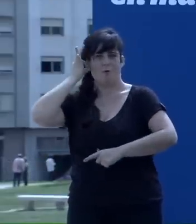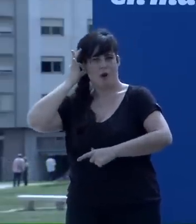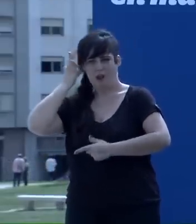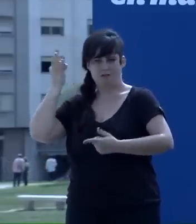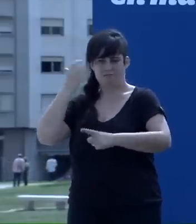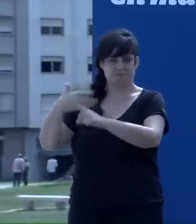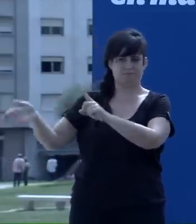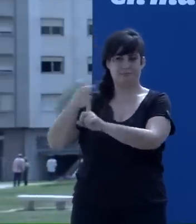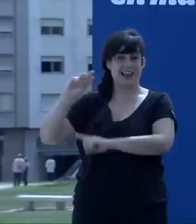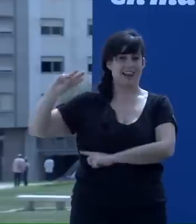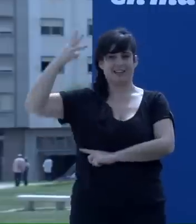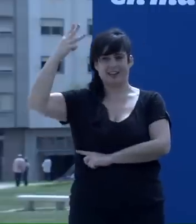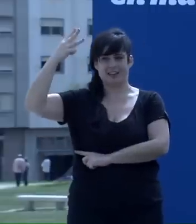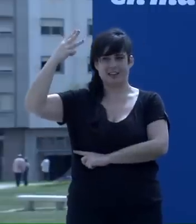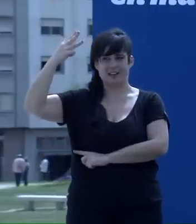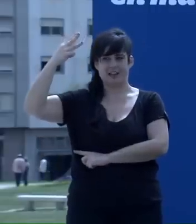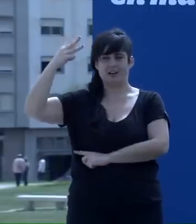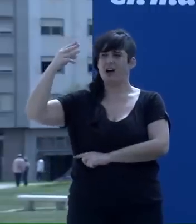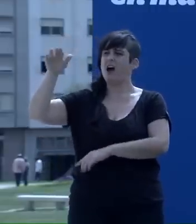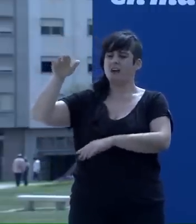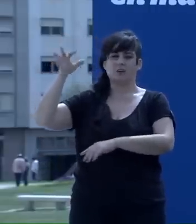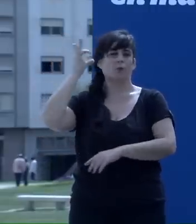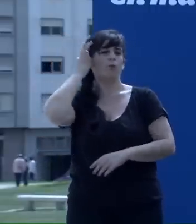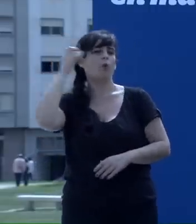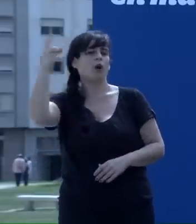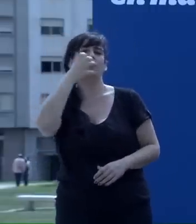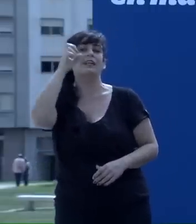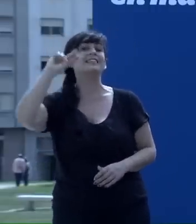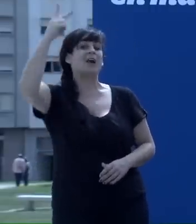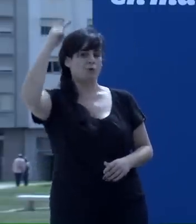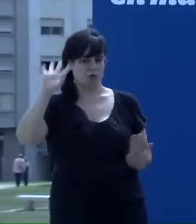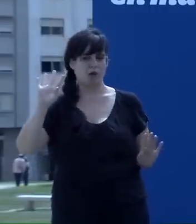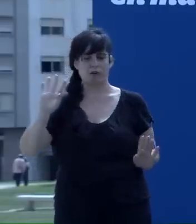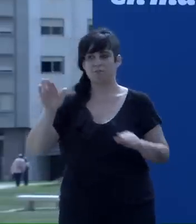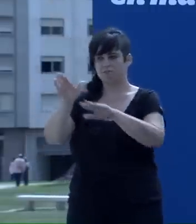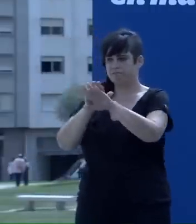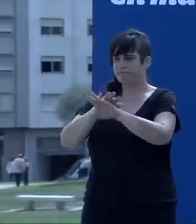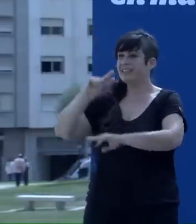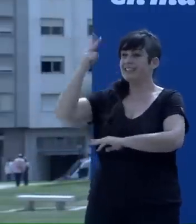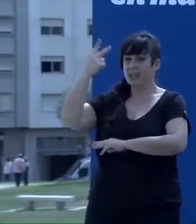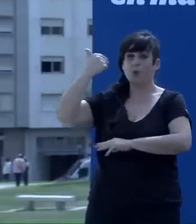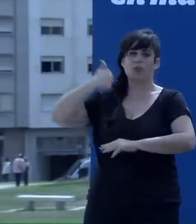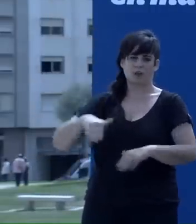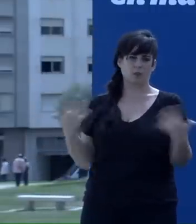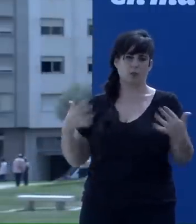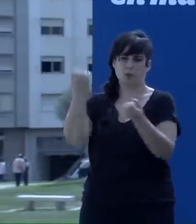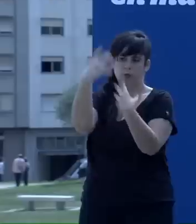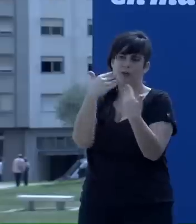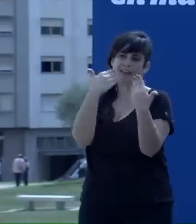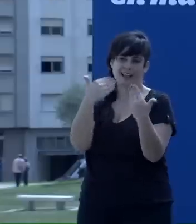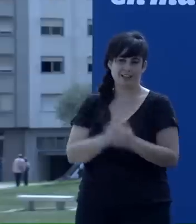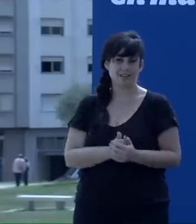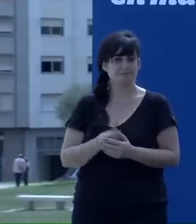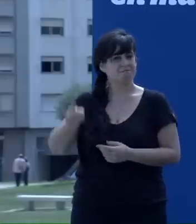A terceira, amigas. A segunda xa. Grazas pola información. Pois iso hai que